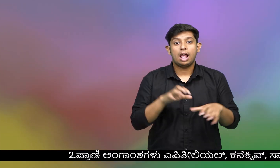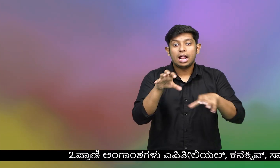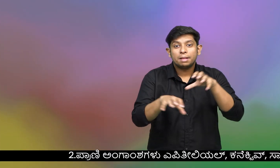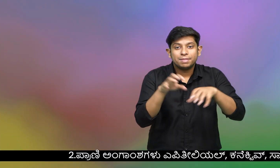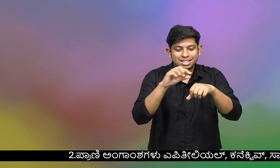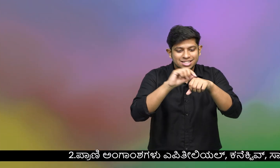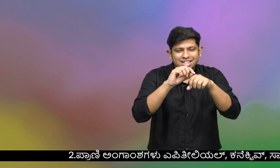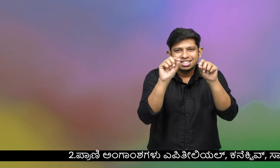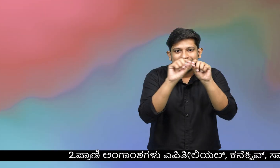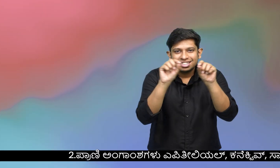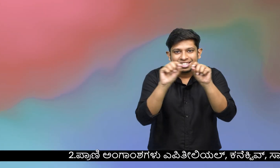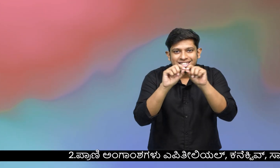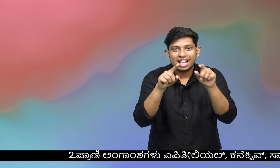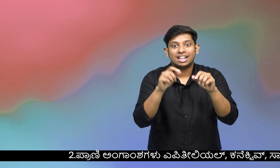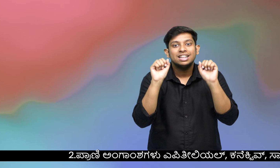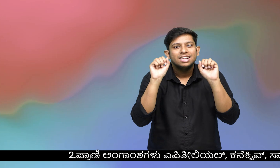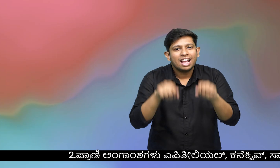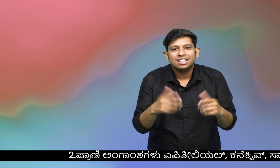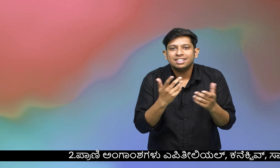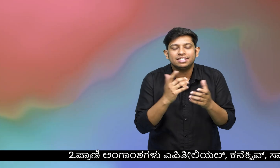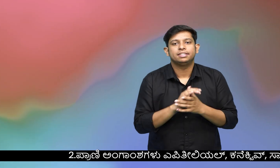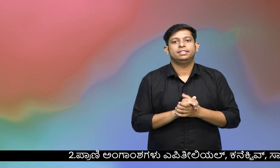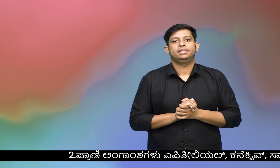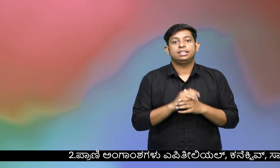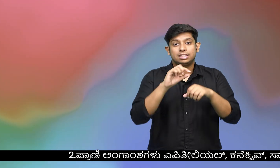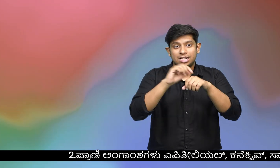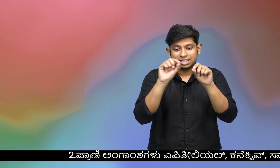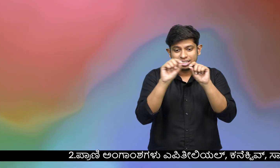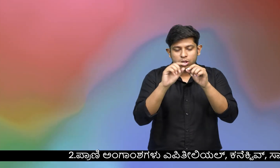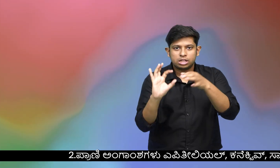2. ಪ್ರಾಣಿ ಅಂಗಾಂಶಗಳು ಎಪಿಥೀಲಿಯಲ್, ಕನೆಕ್ಟಿವ್ ಸ್ನಾಯು